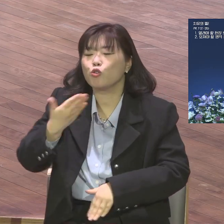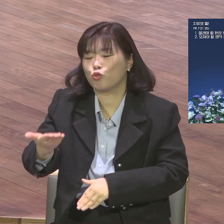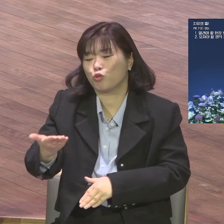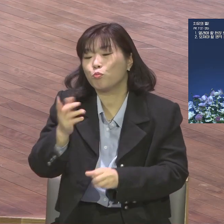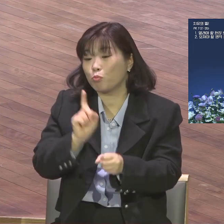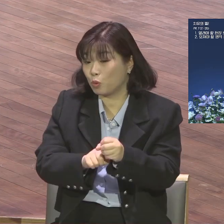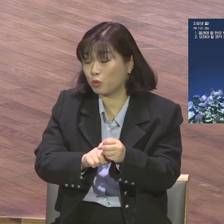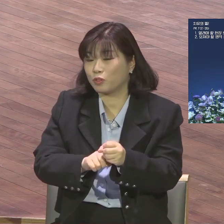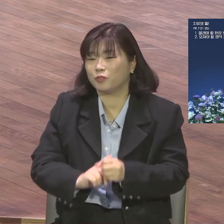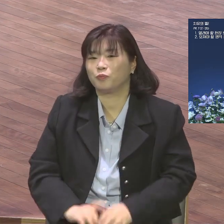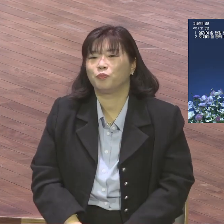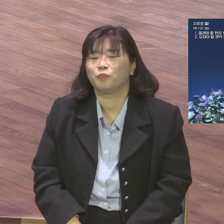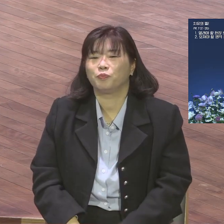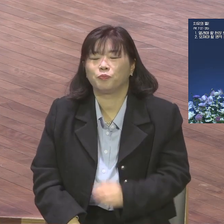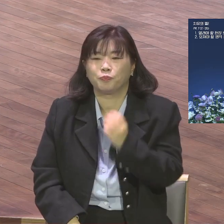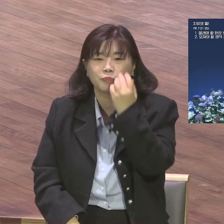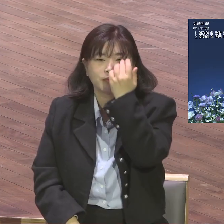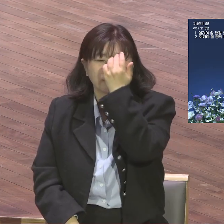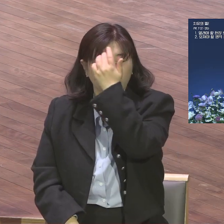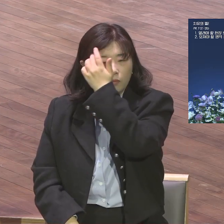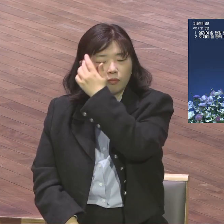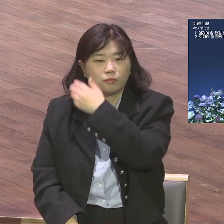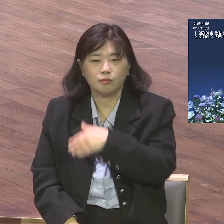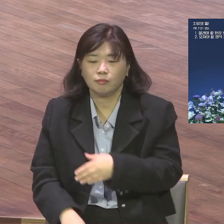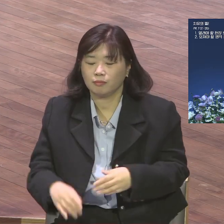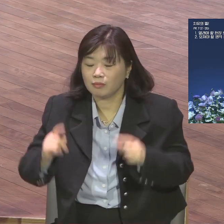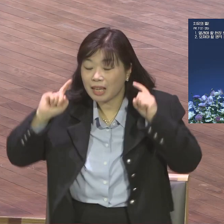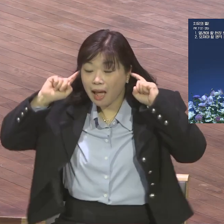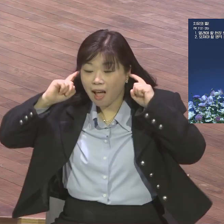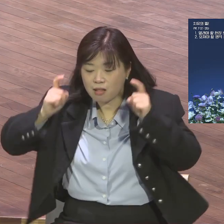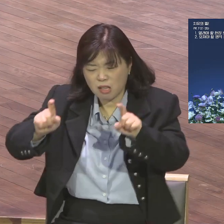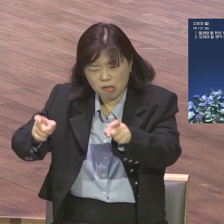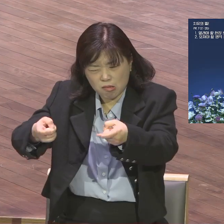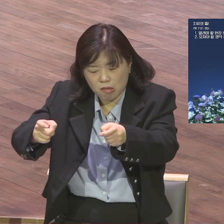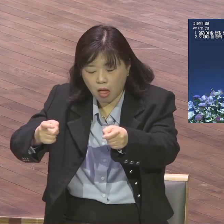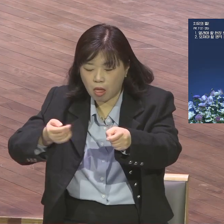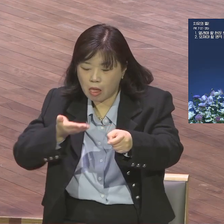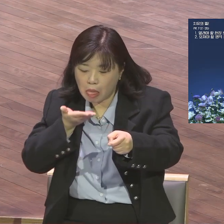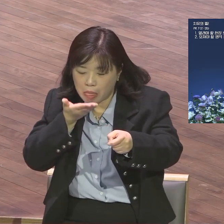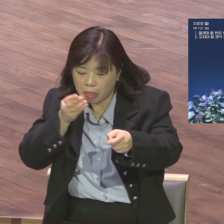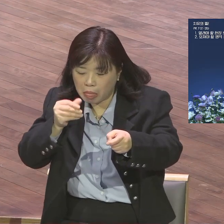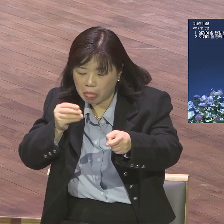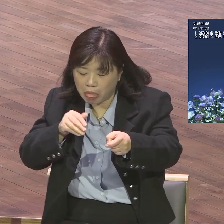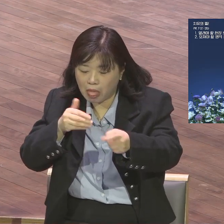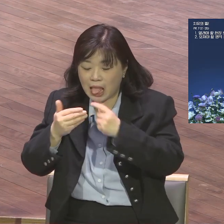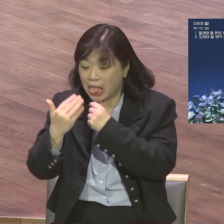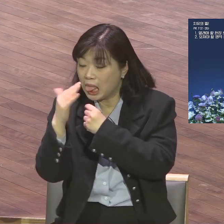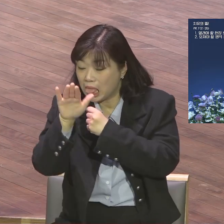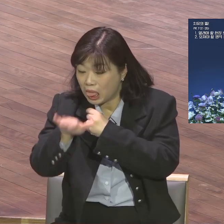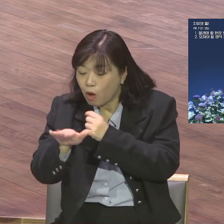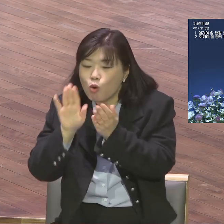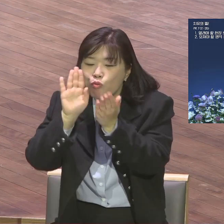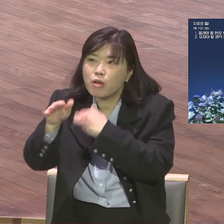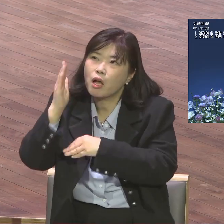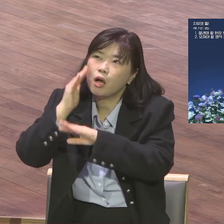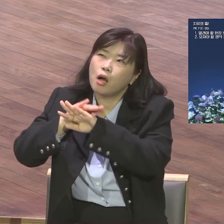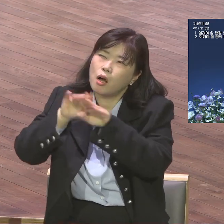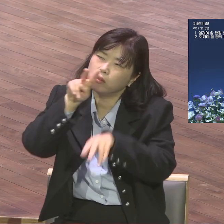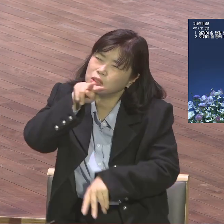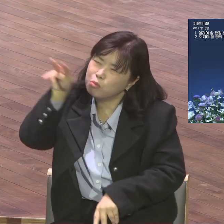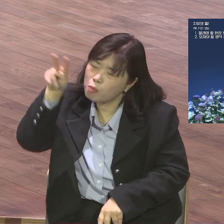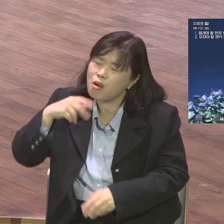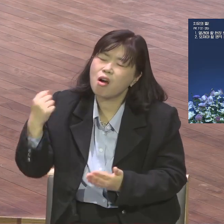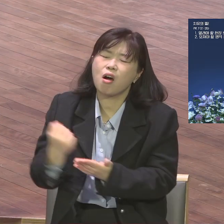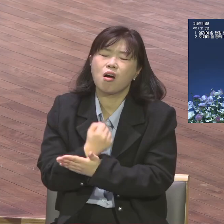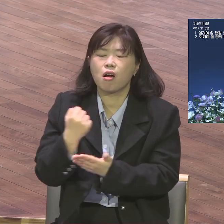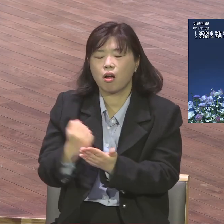특별히 예수님께서 이런 행동을 하신 후에 하늘을 우르르 탄식하시고 이 원어에 보면요